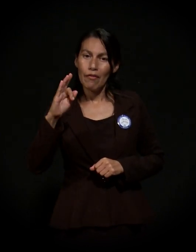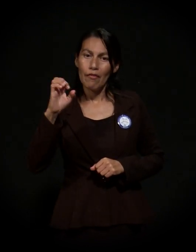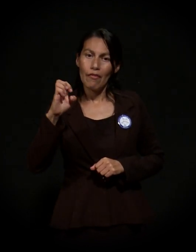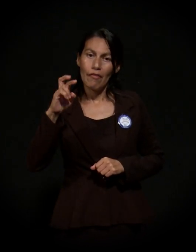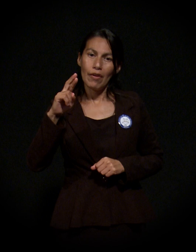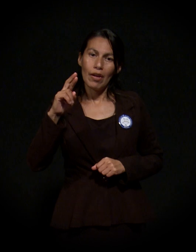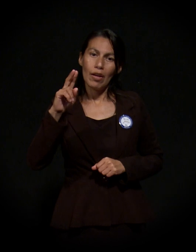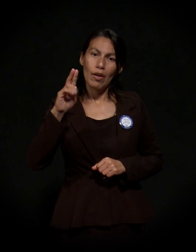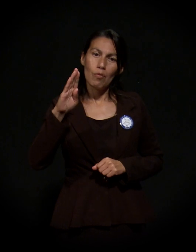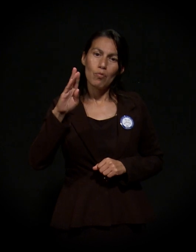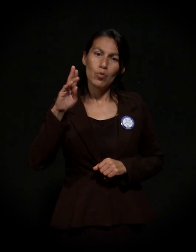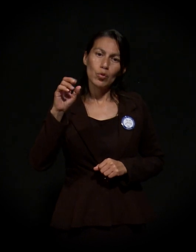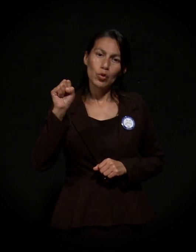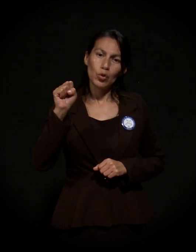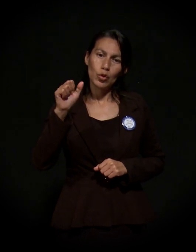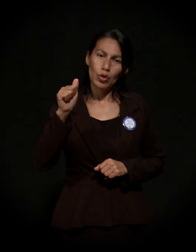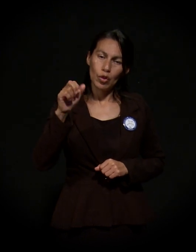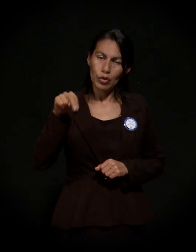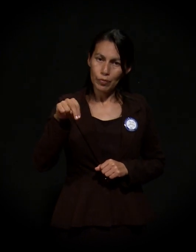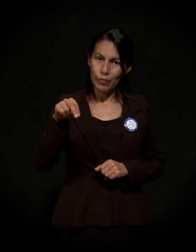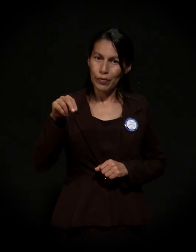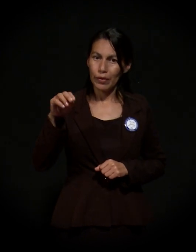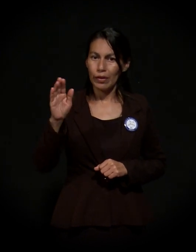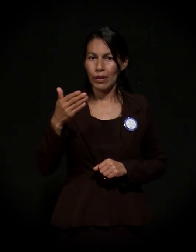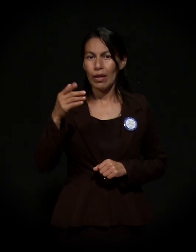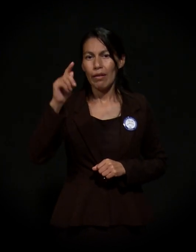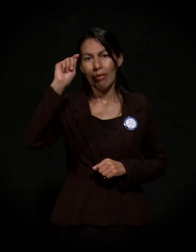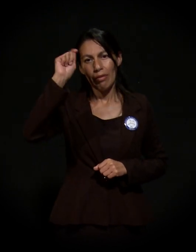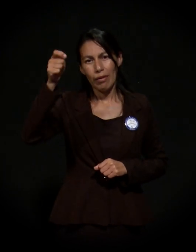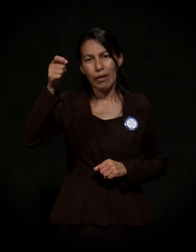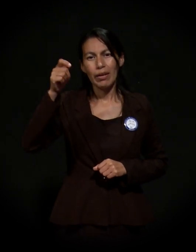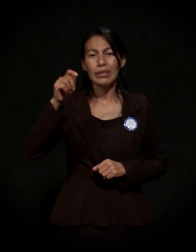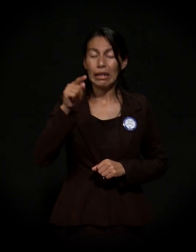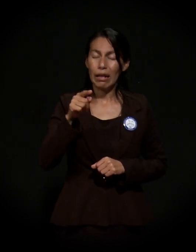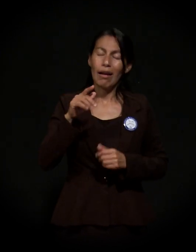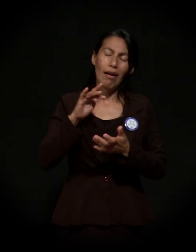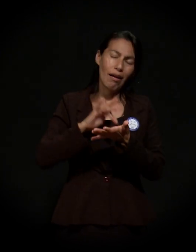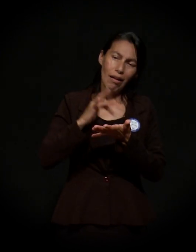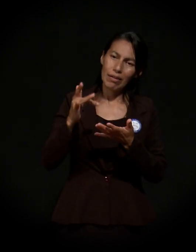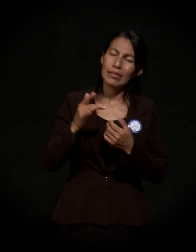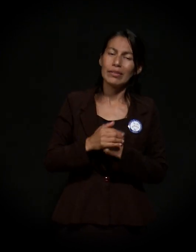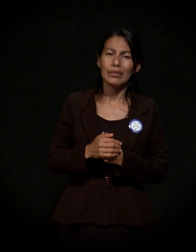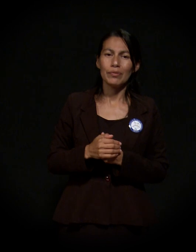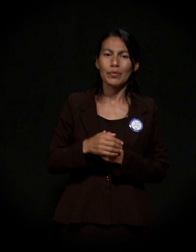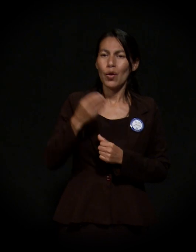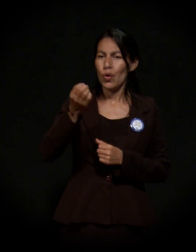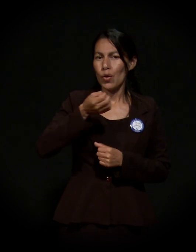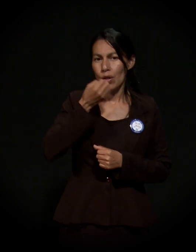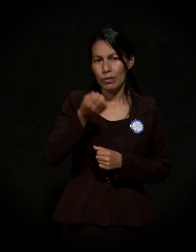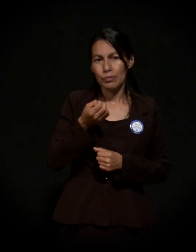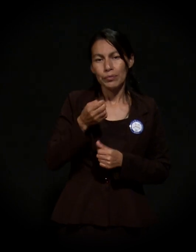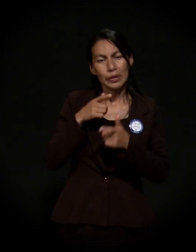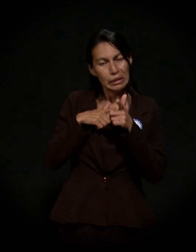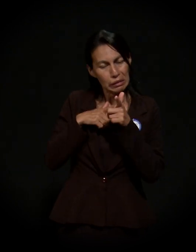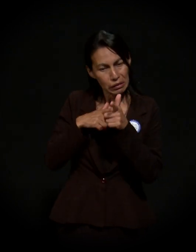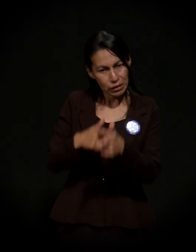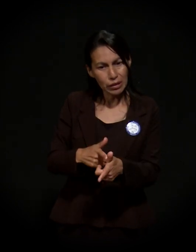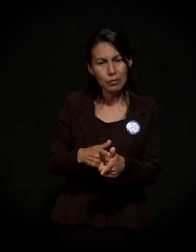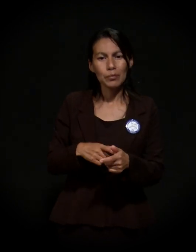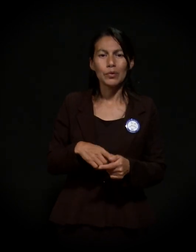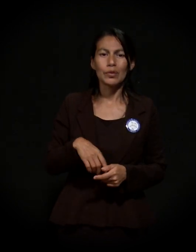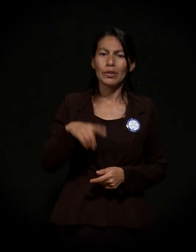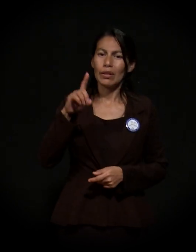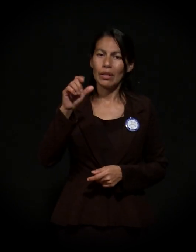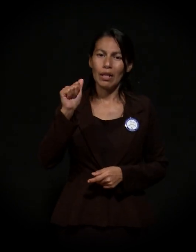Debbie Ferguson, de Texas. Y por José Manuel de Texas también. Seguimos orando por